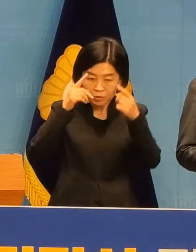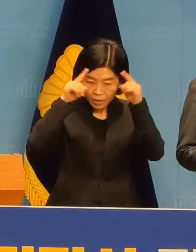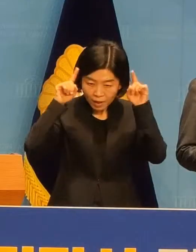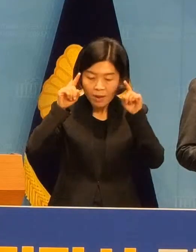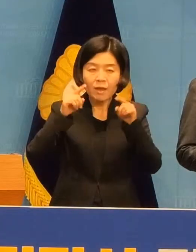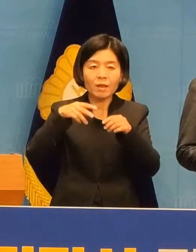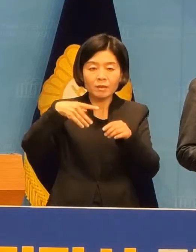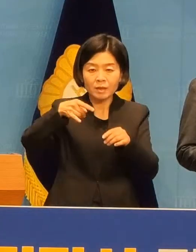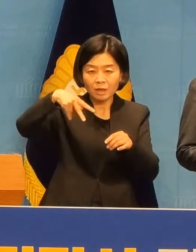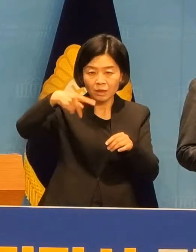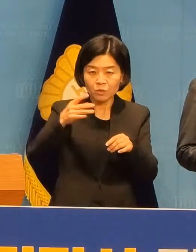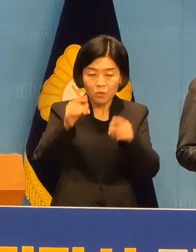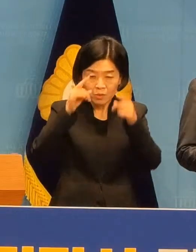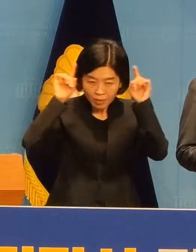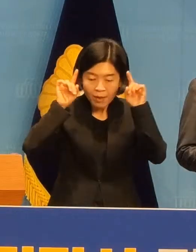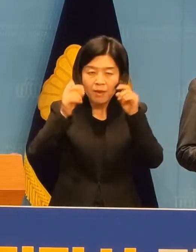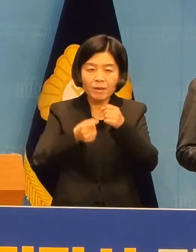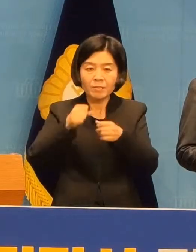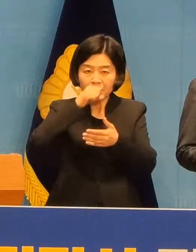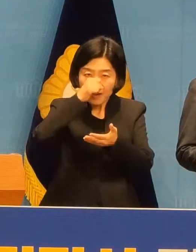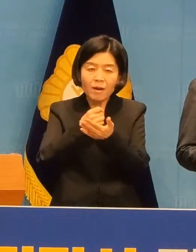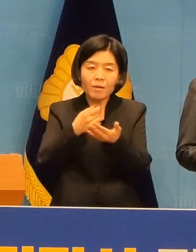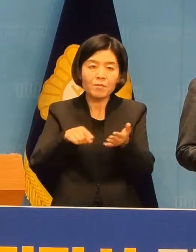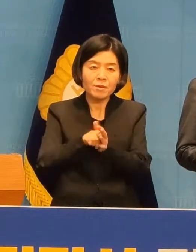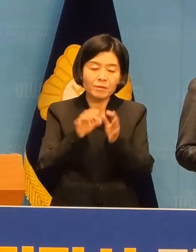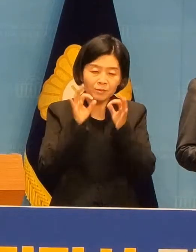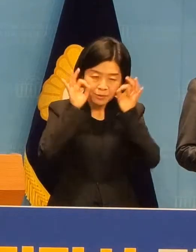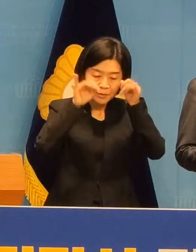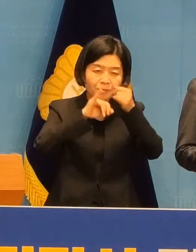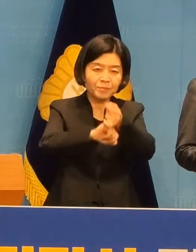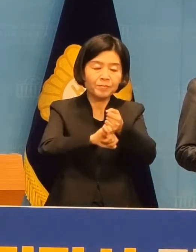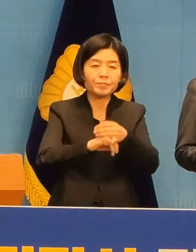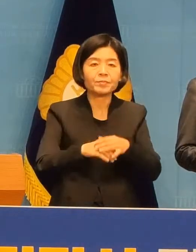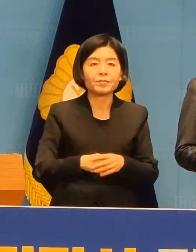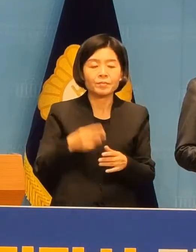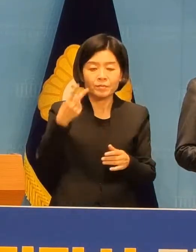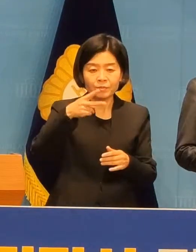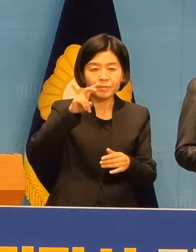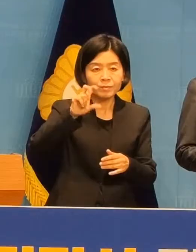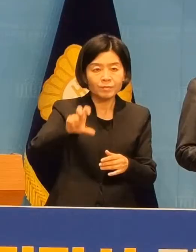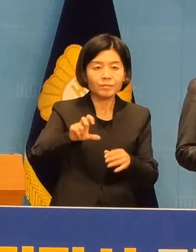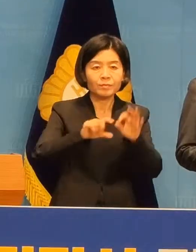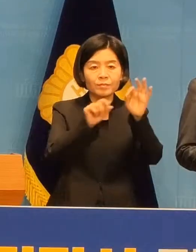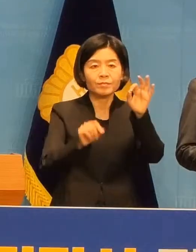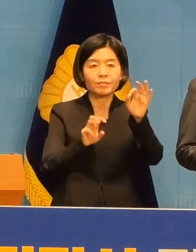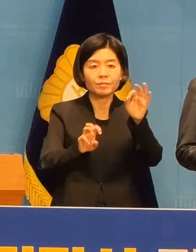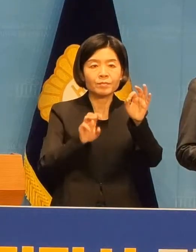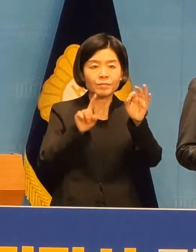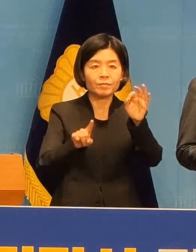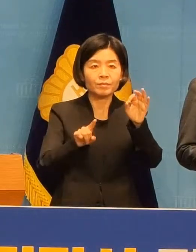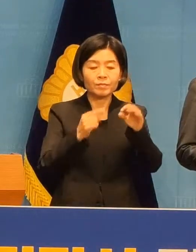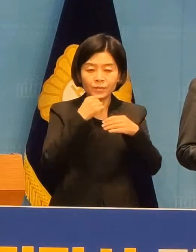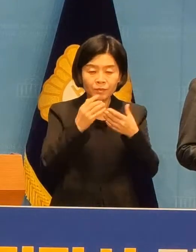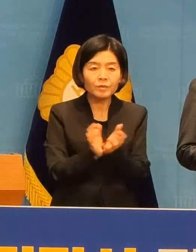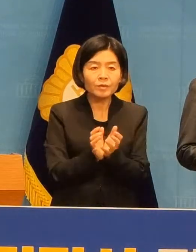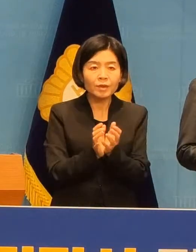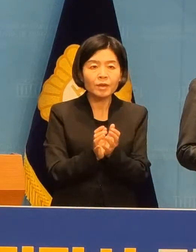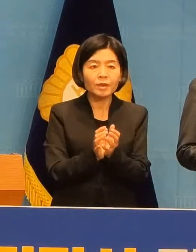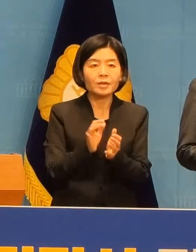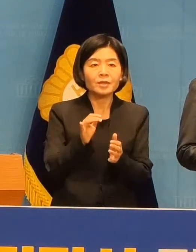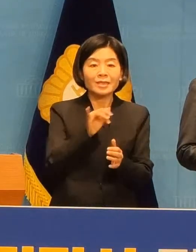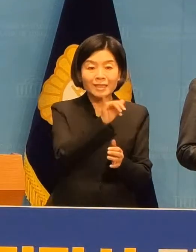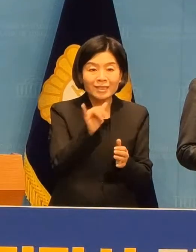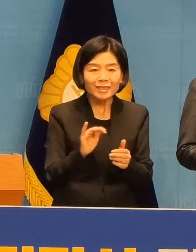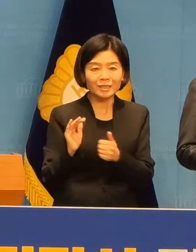위해 끝까지 챙기겠습니다. 2025년 10월 31일 더불어민주당 을